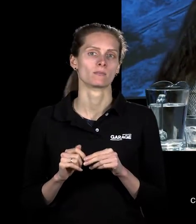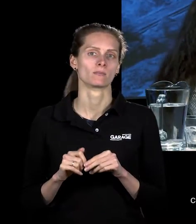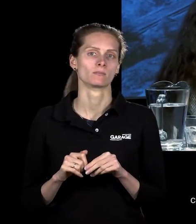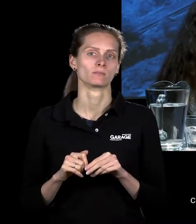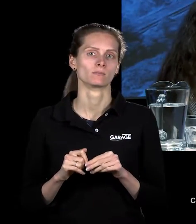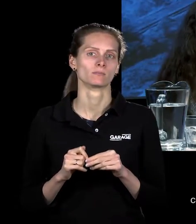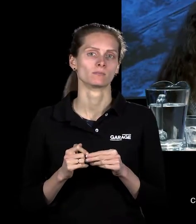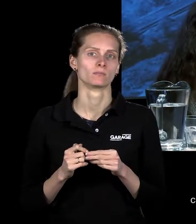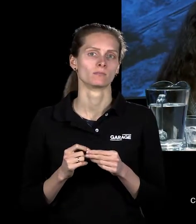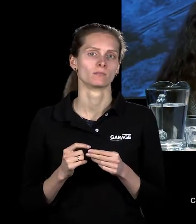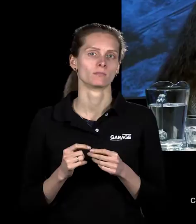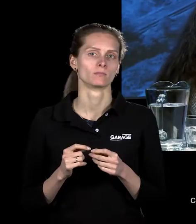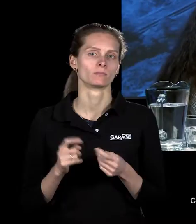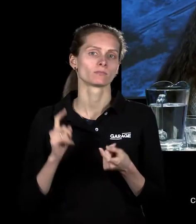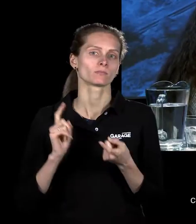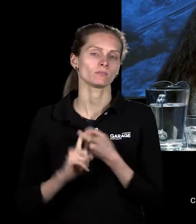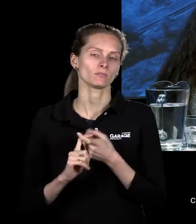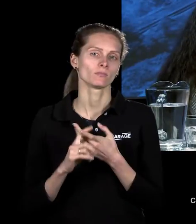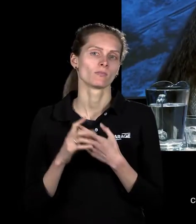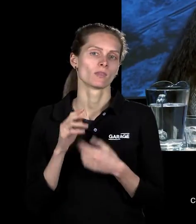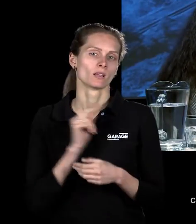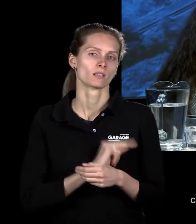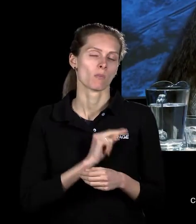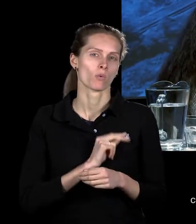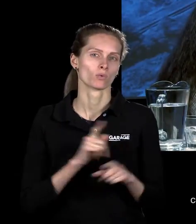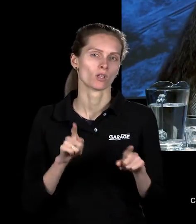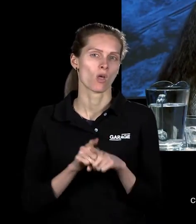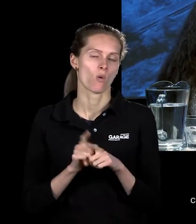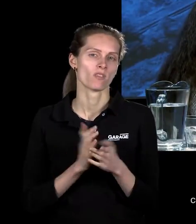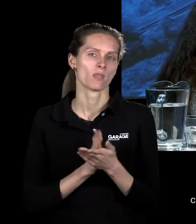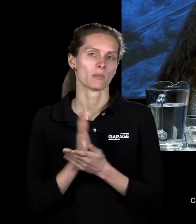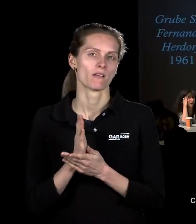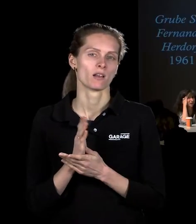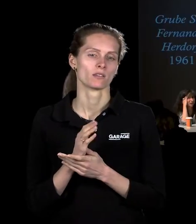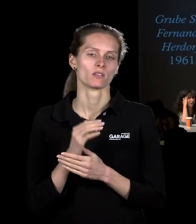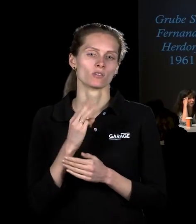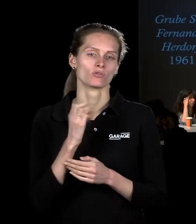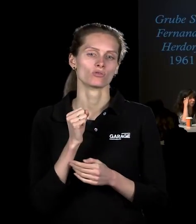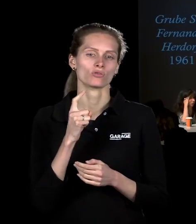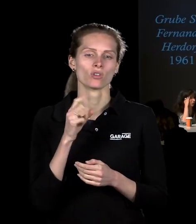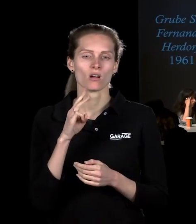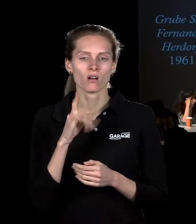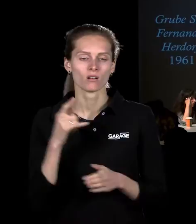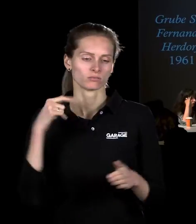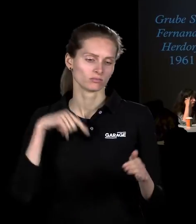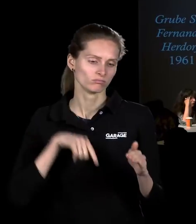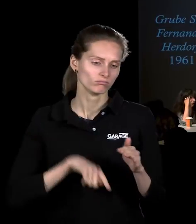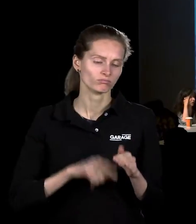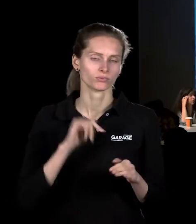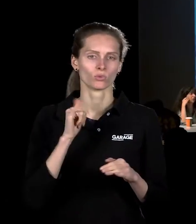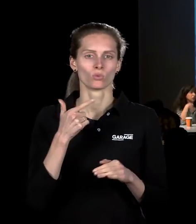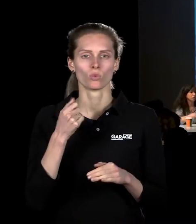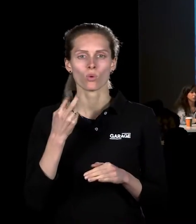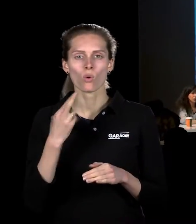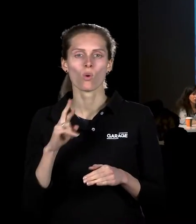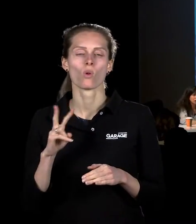этими, ну, с этого рода работой. С шахтами, с горным делом, и начинает он с